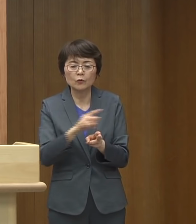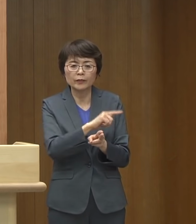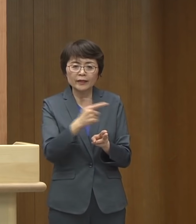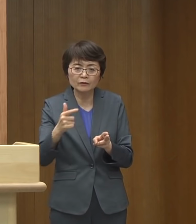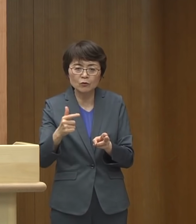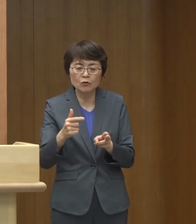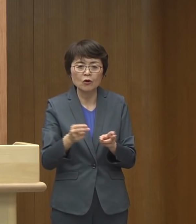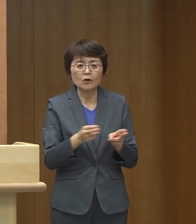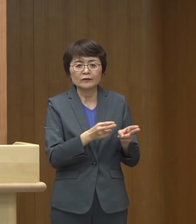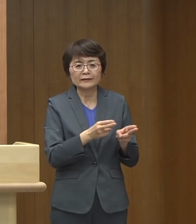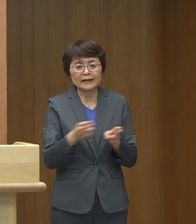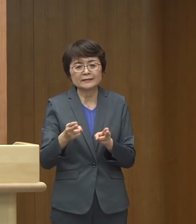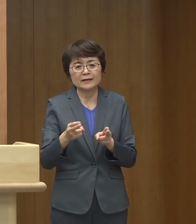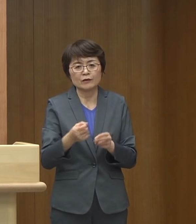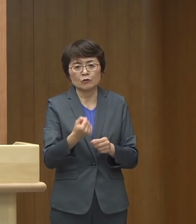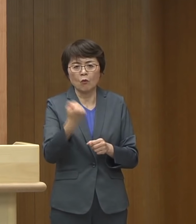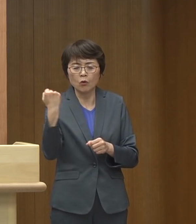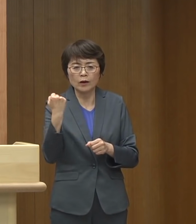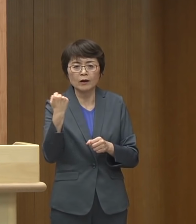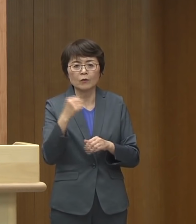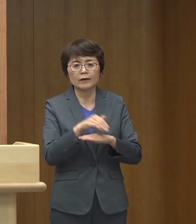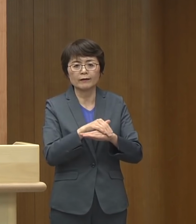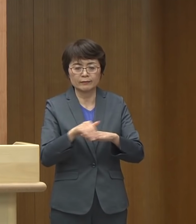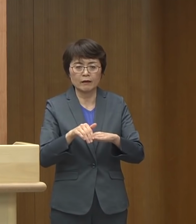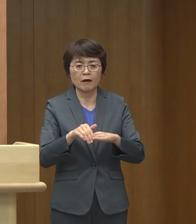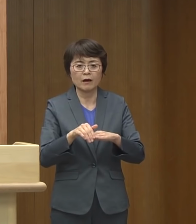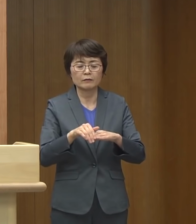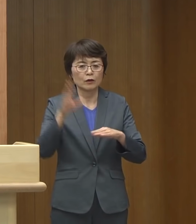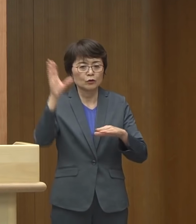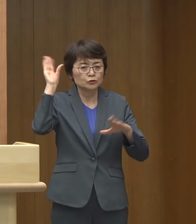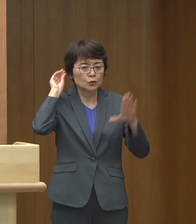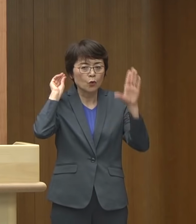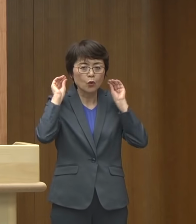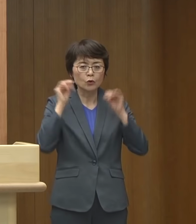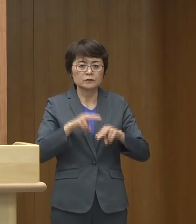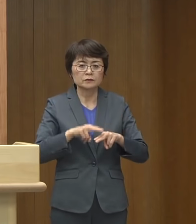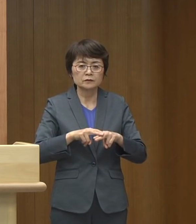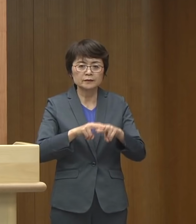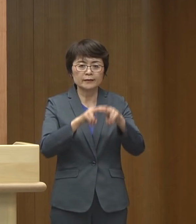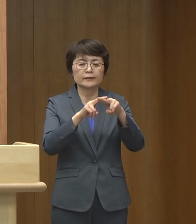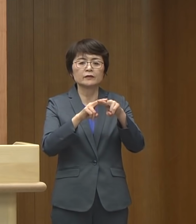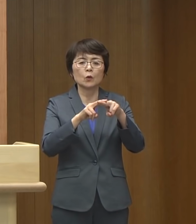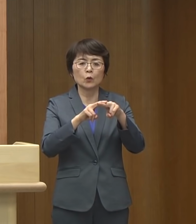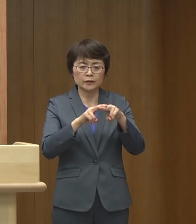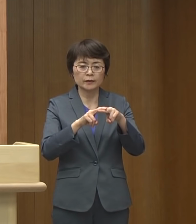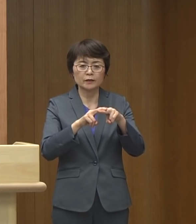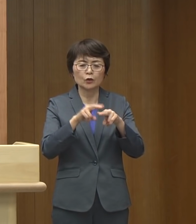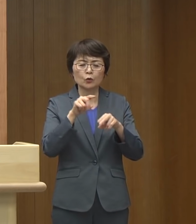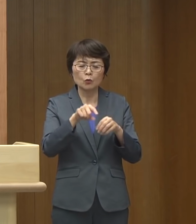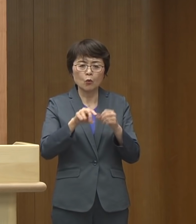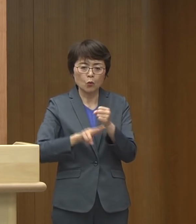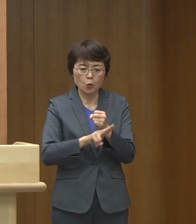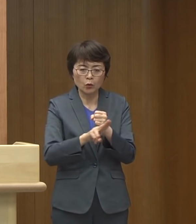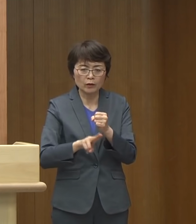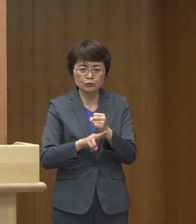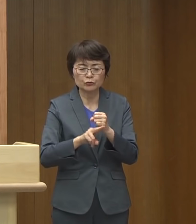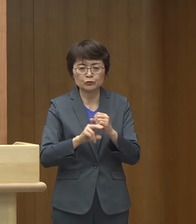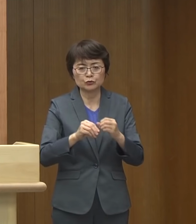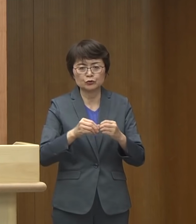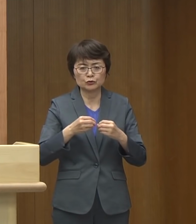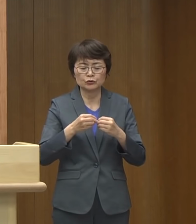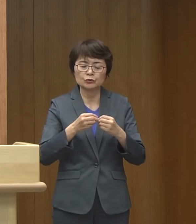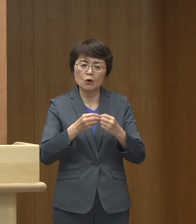強化を図るとともに、必要な情報の蓄積によりまして新型コロナウイルスと戦う